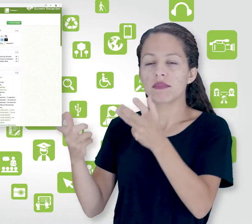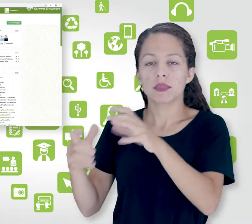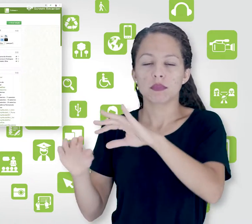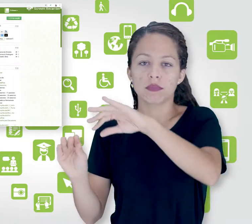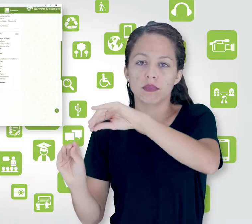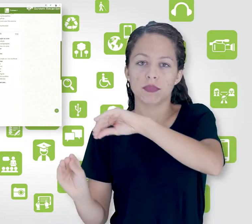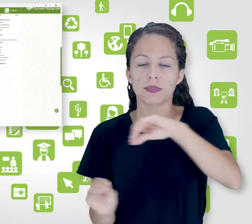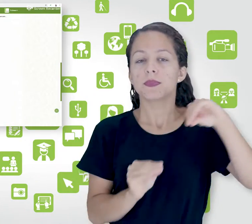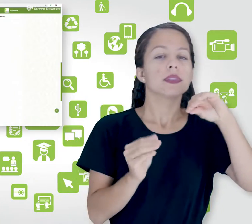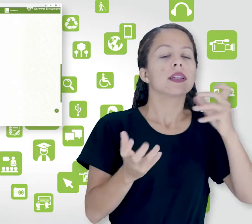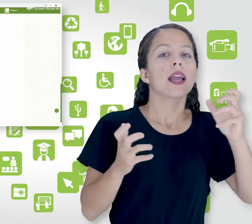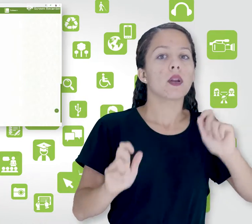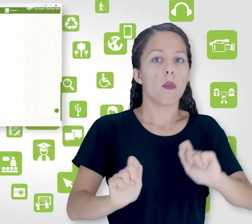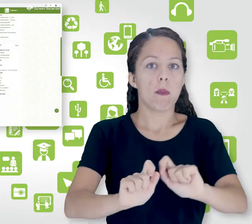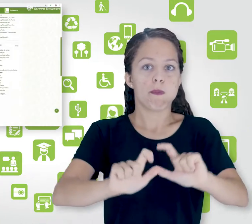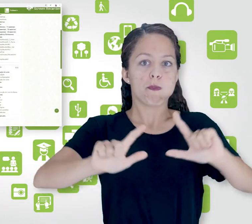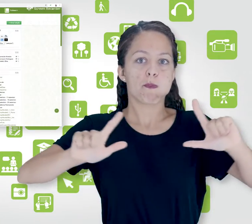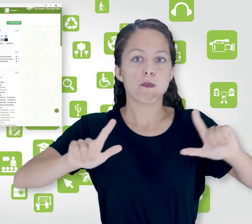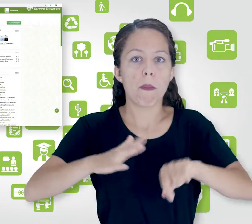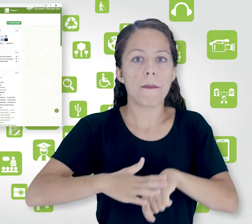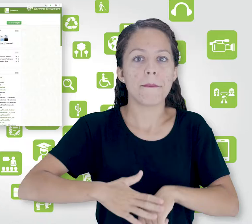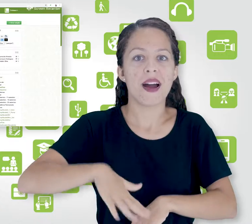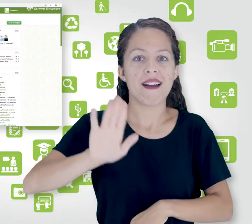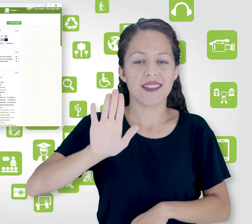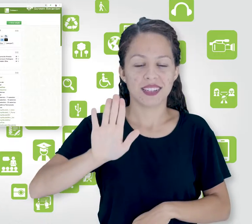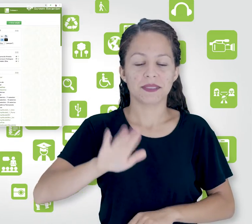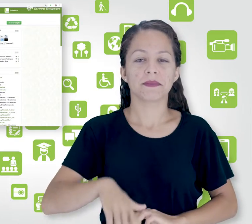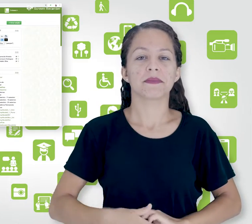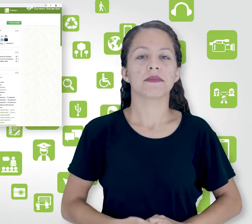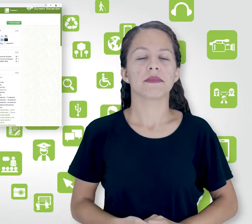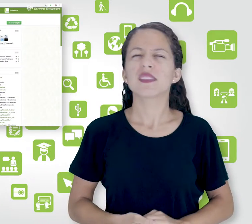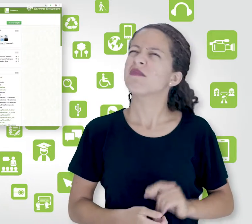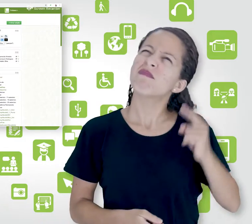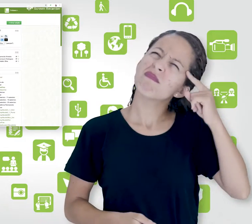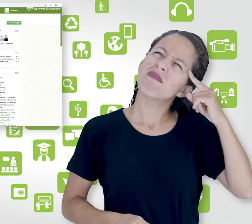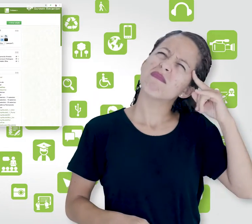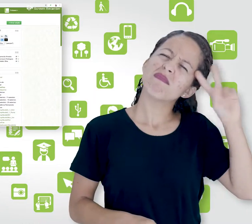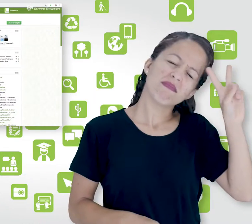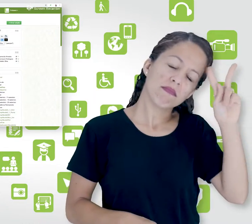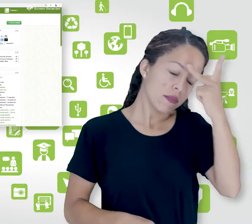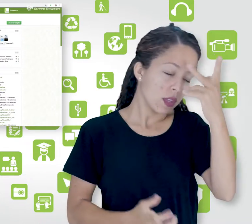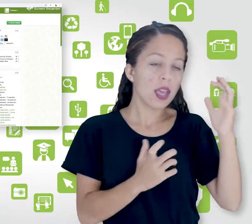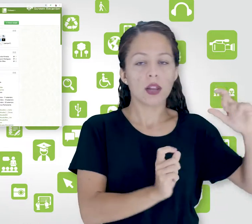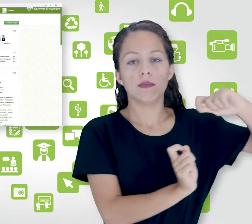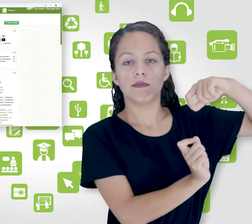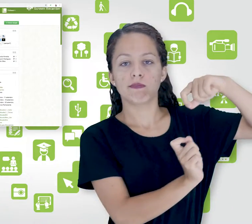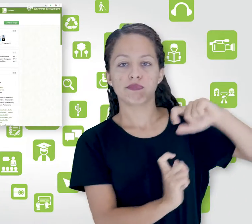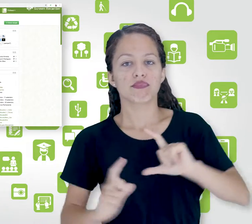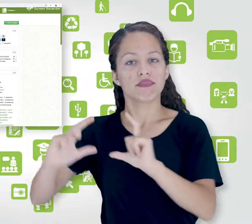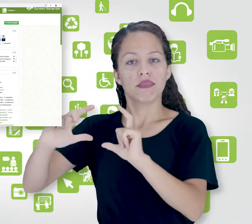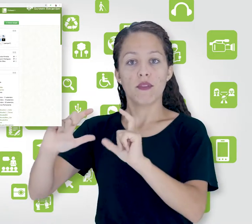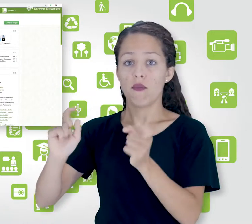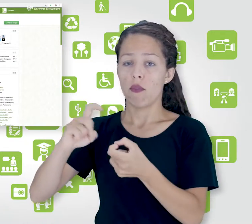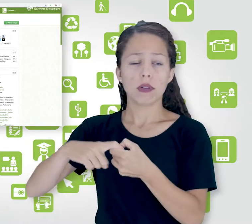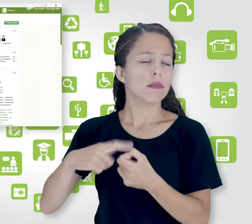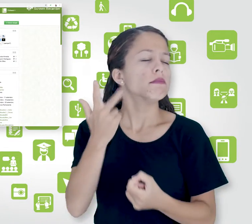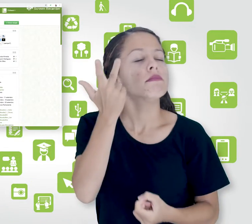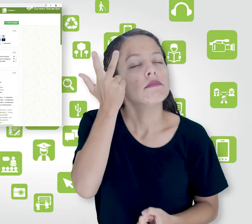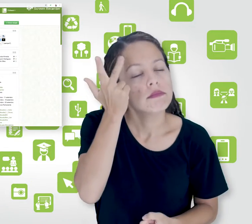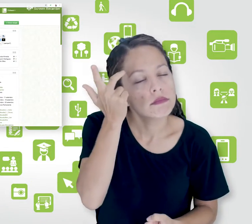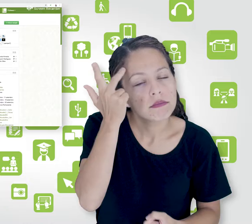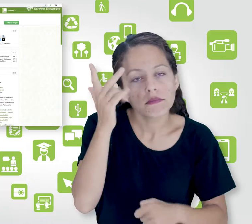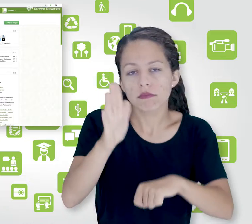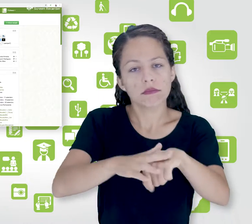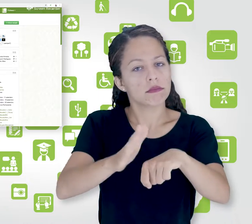quero usar os blocos que a sala pegue a largura inteira beleza Ah não resolvi voltar com os blocos é só clicar aqui novamente